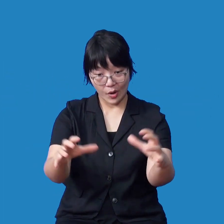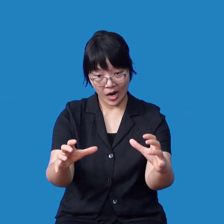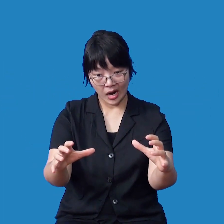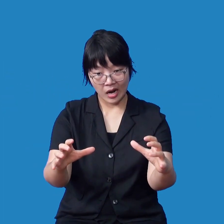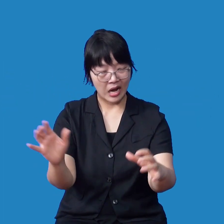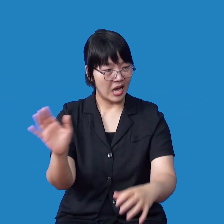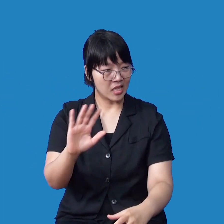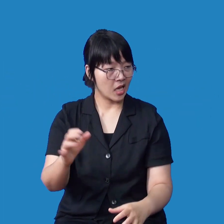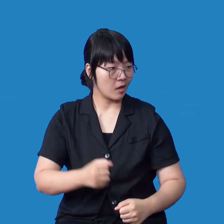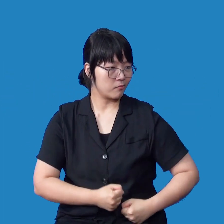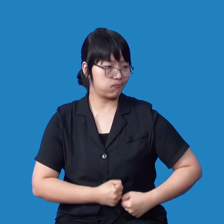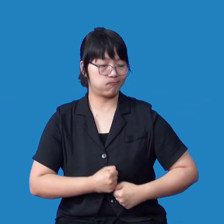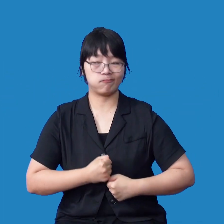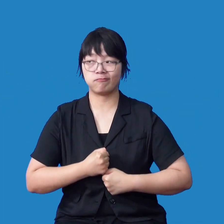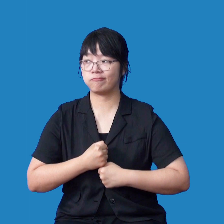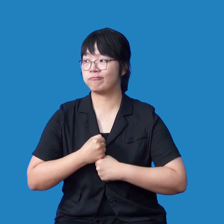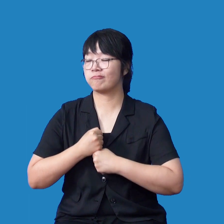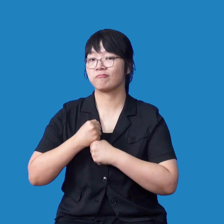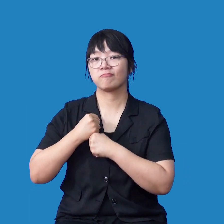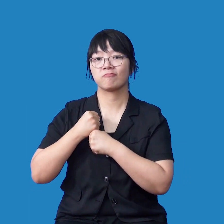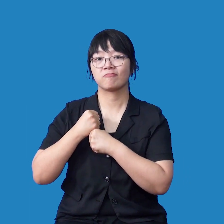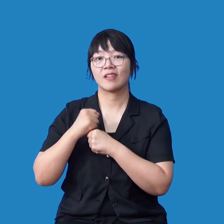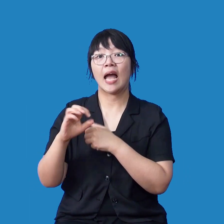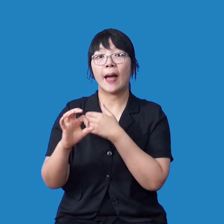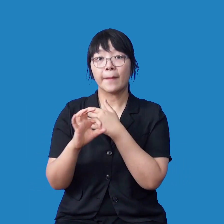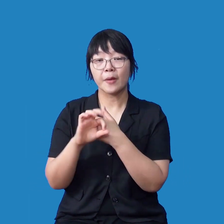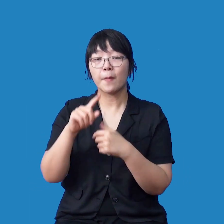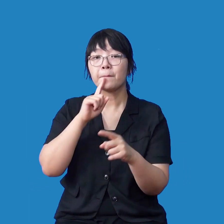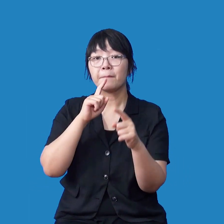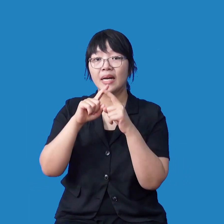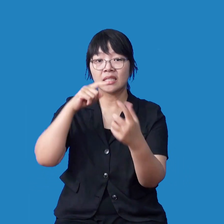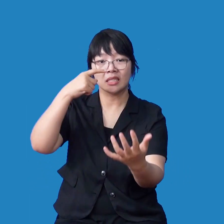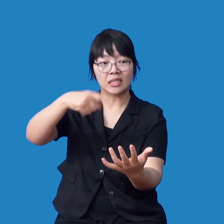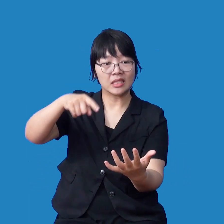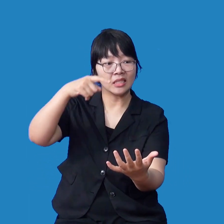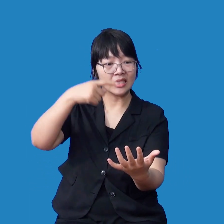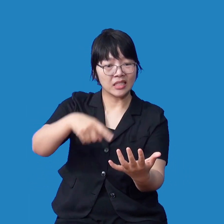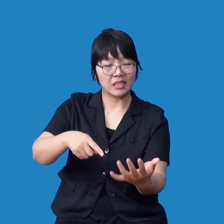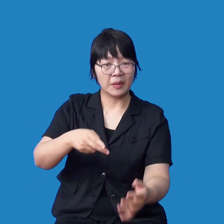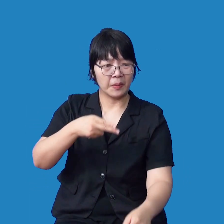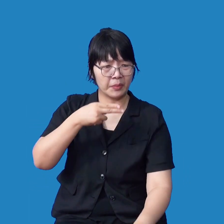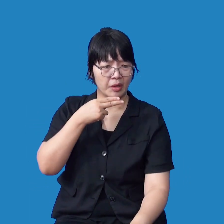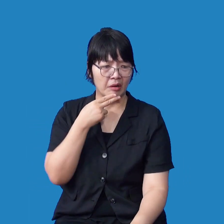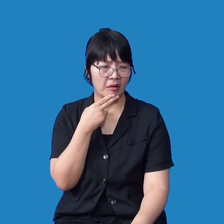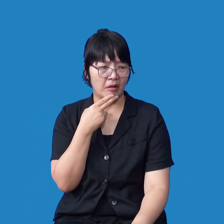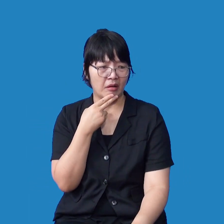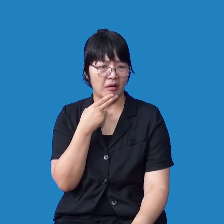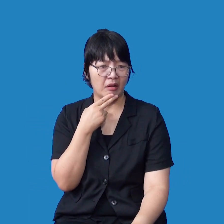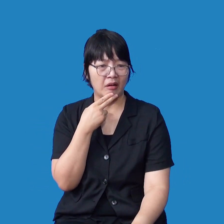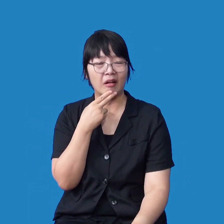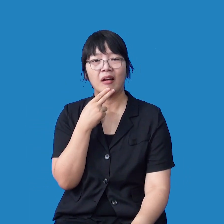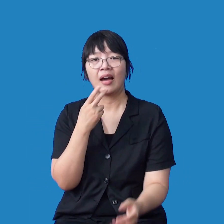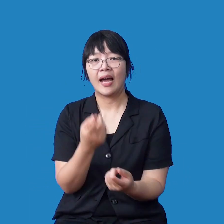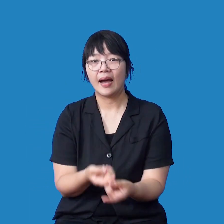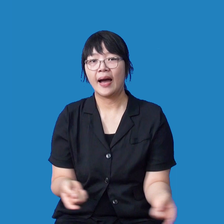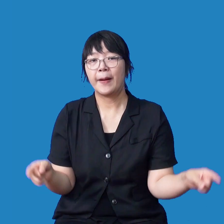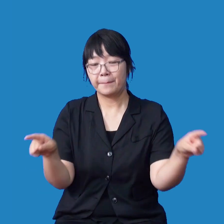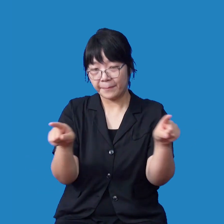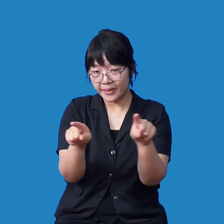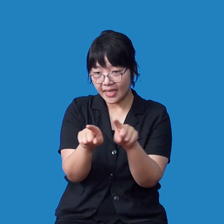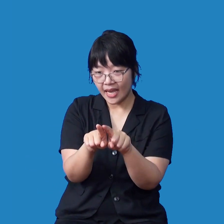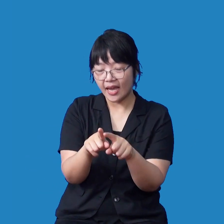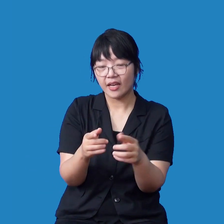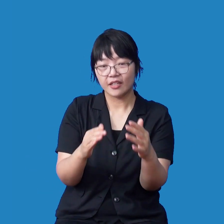소홀해진다면, 더 이상의 말씀이 가르쳐지지 않는다면, 그리고 함께